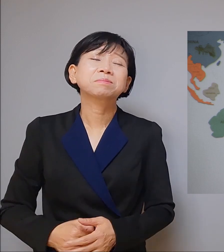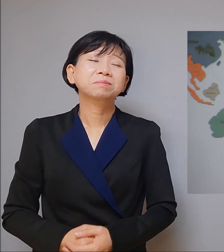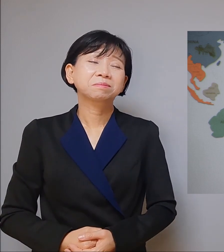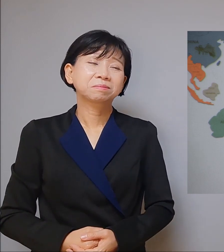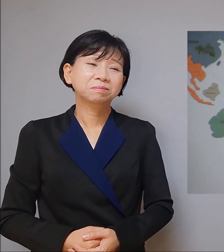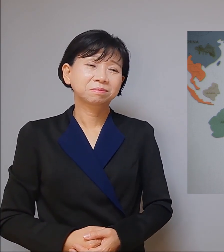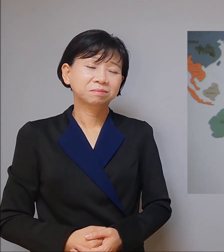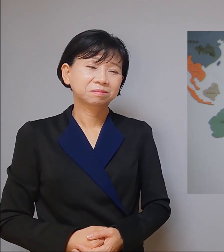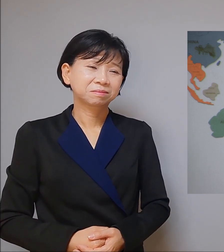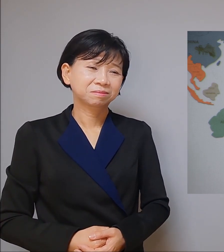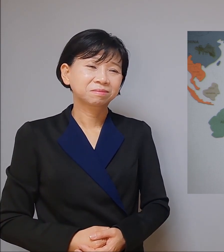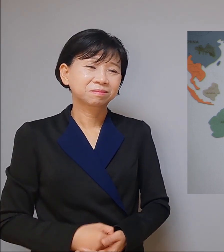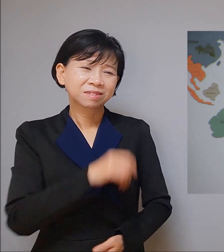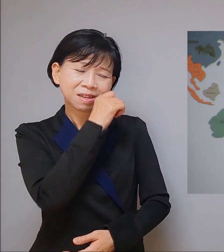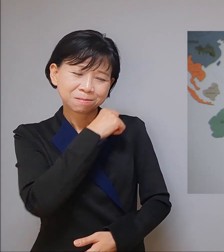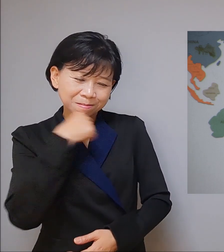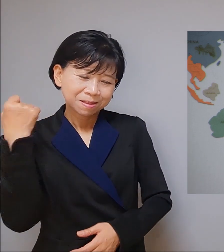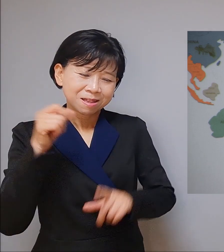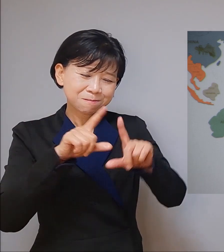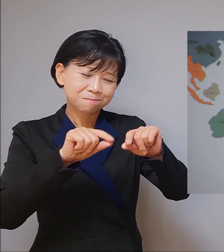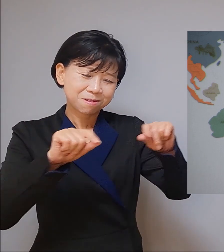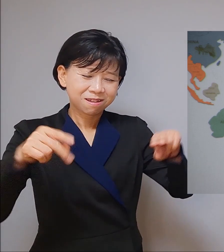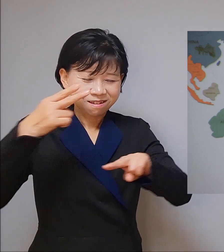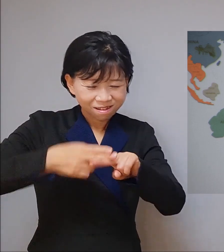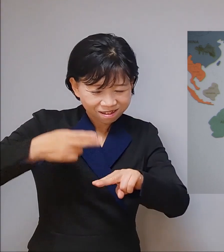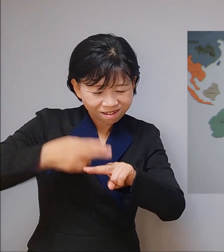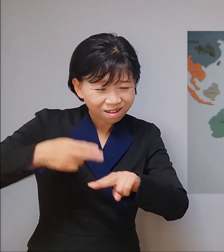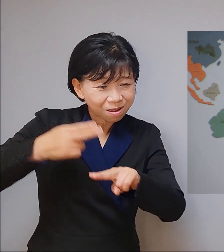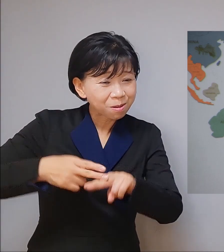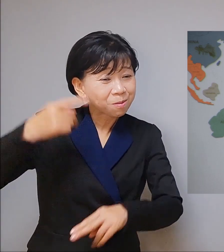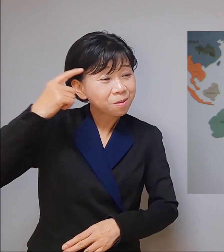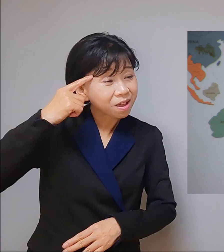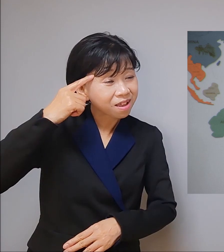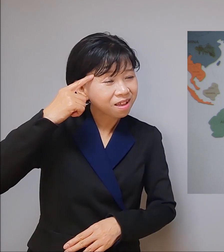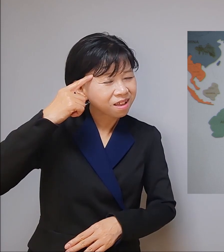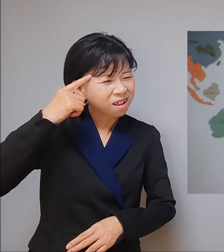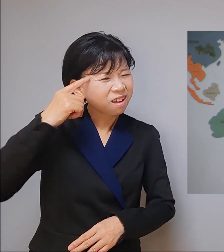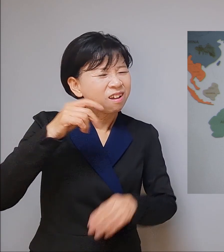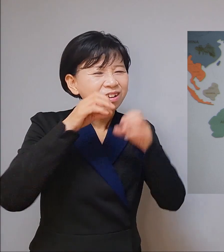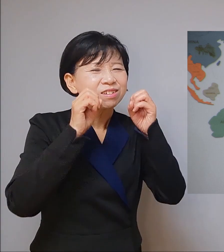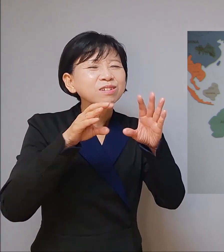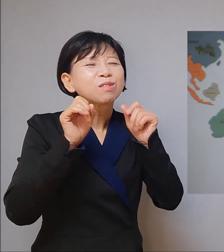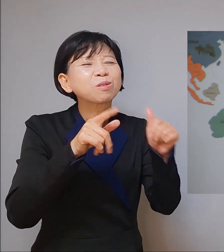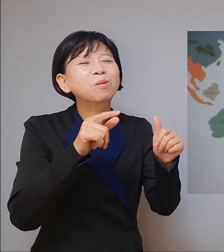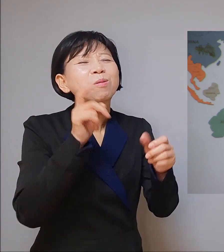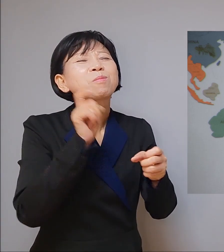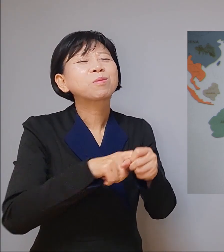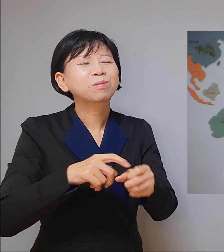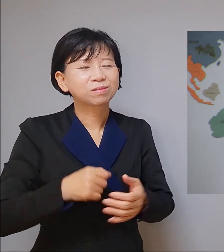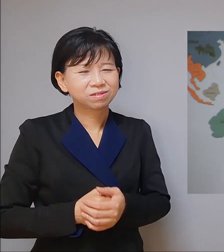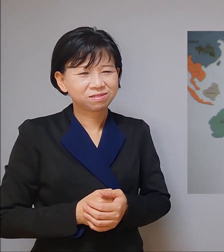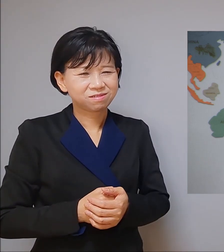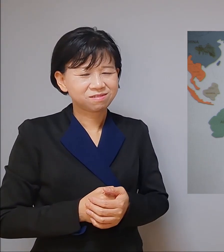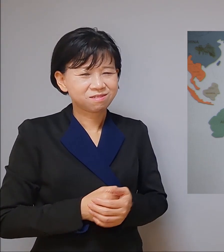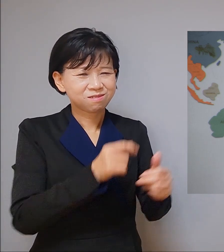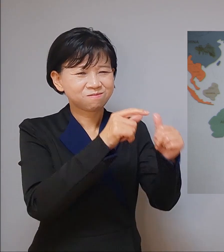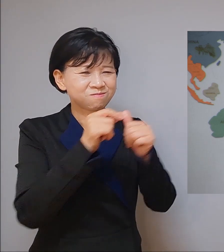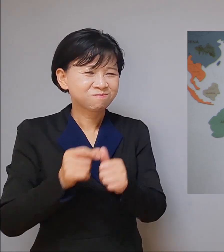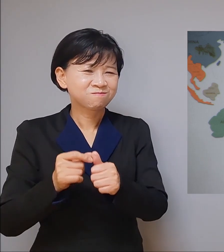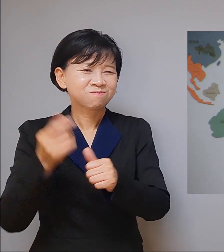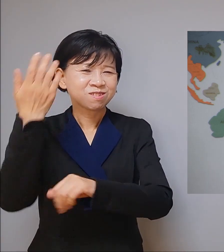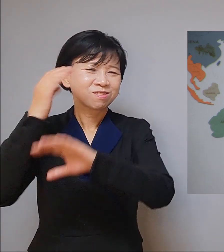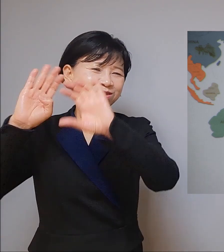맛있는 반찬도 만들어 놓기도 합니다. 왜일까요? 전도하기 위해서입니다. 한 몸이 남편과 함께 천국에 가기